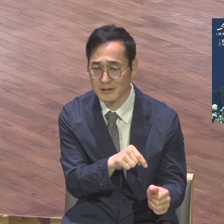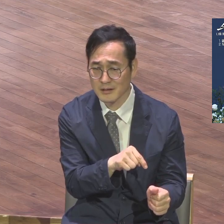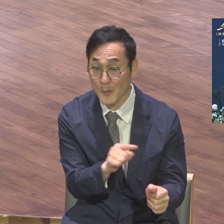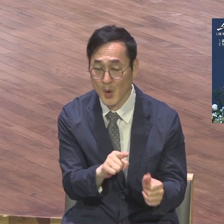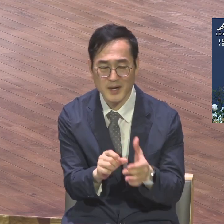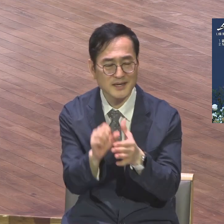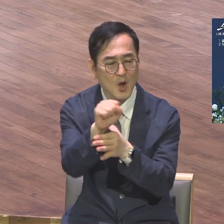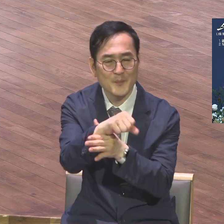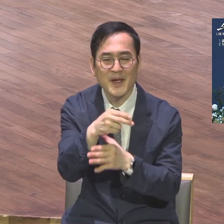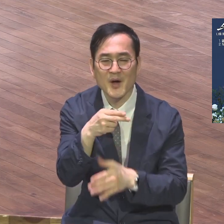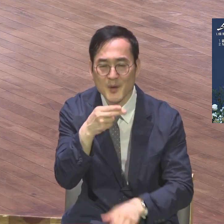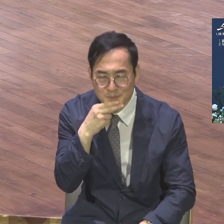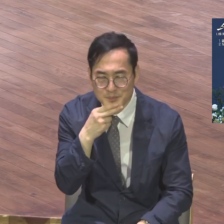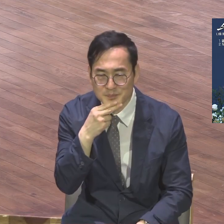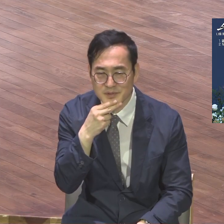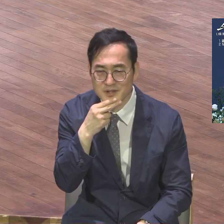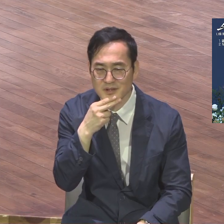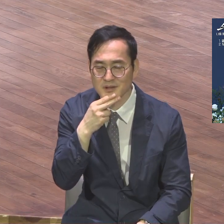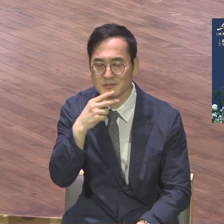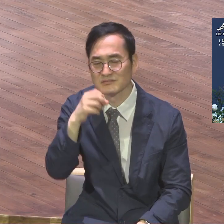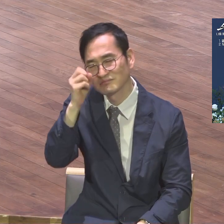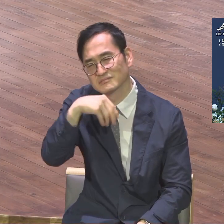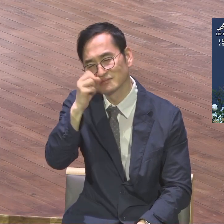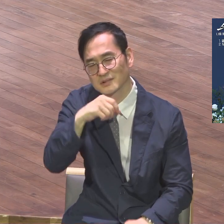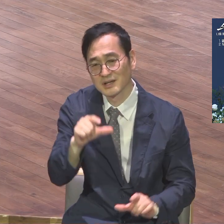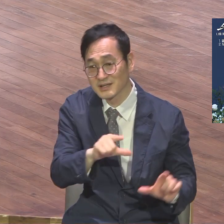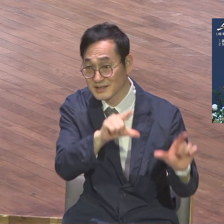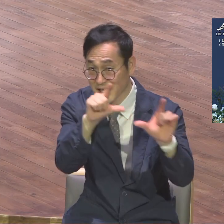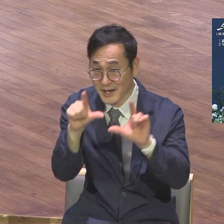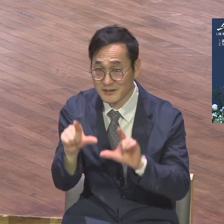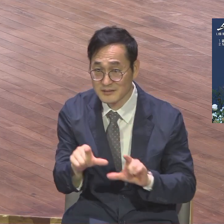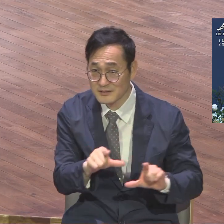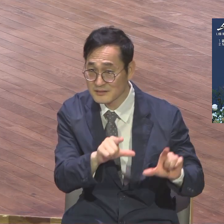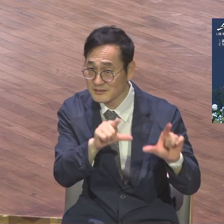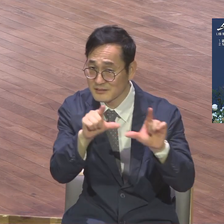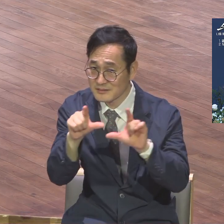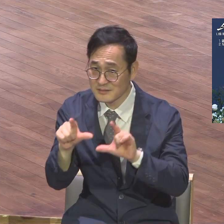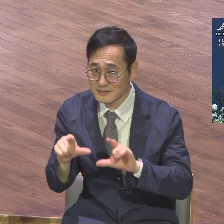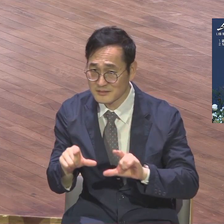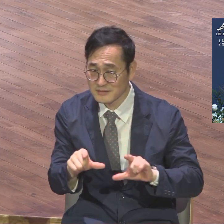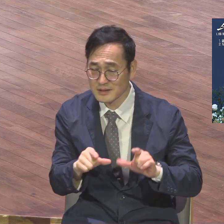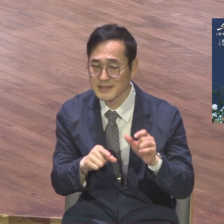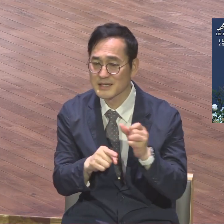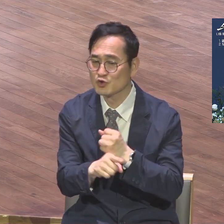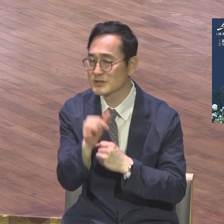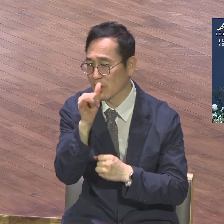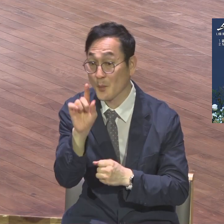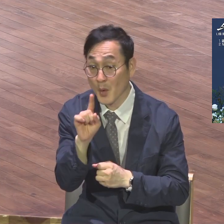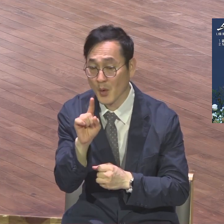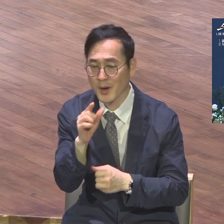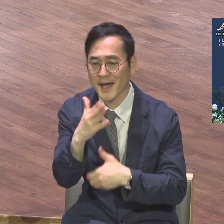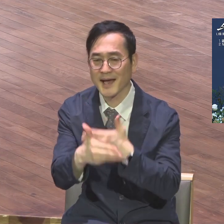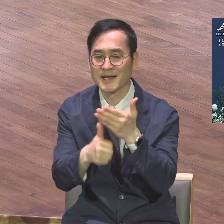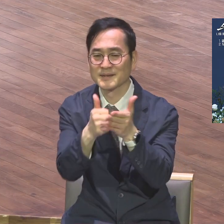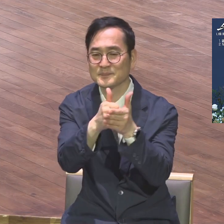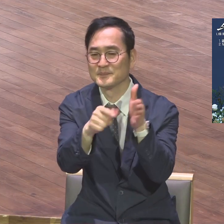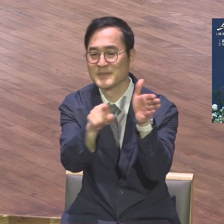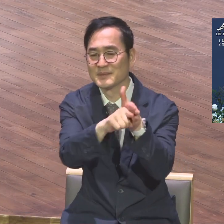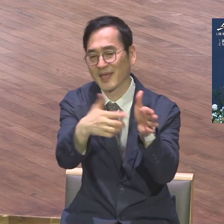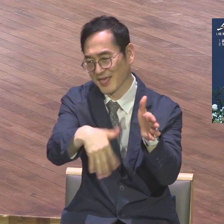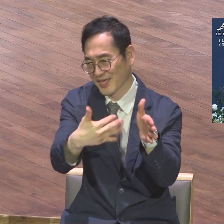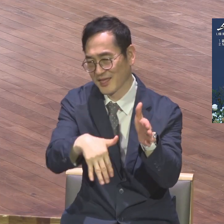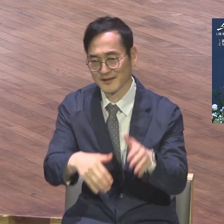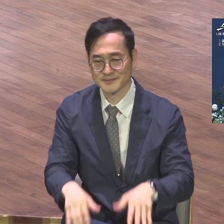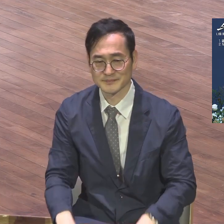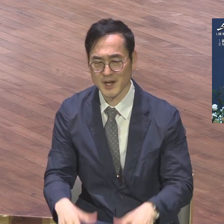열매가 맺히지 않고 무능한 삶을 사는 이유가 있습니다. 그것이 뭐요? 바로 하나님에 대한